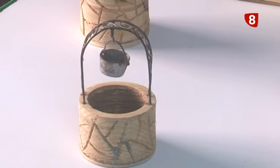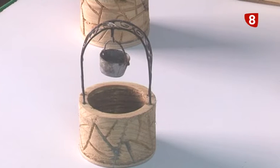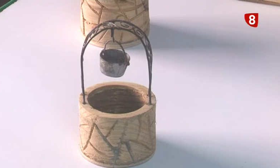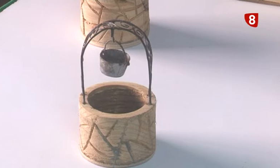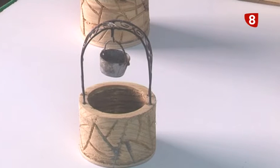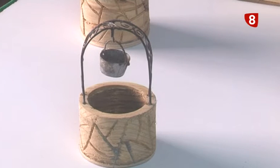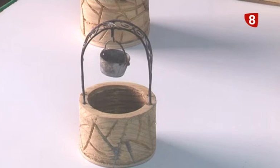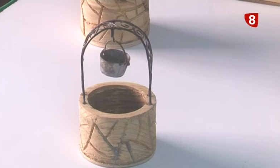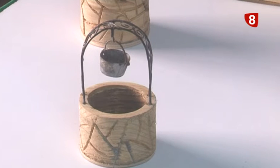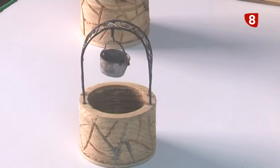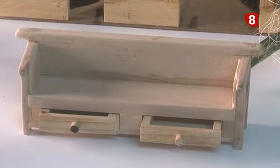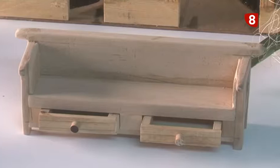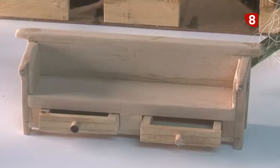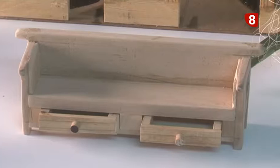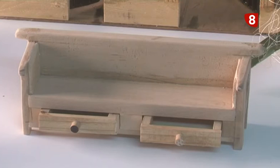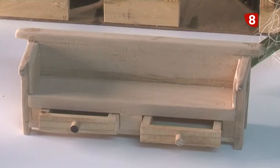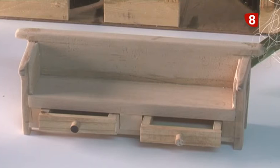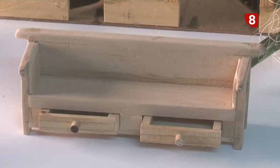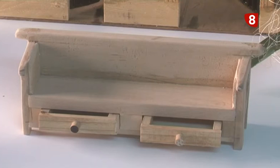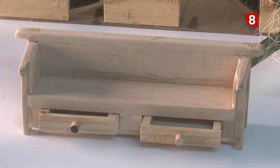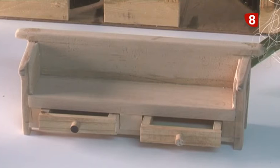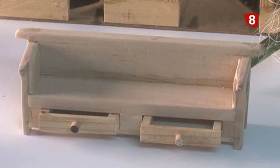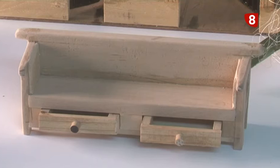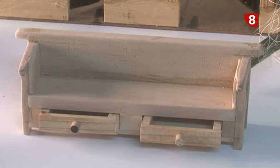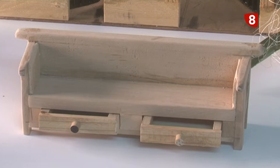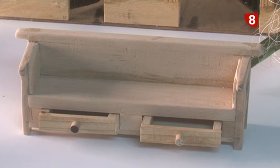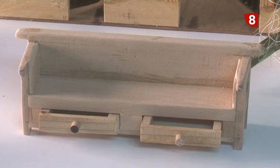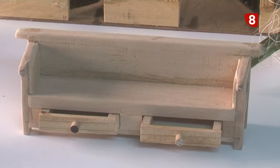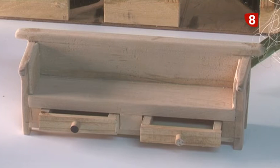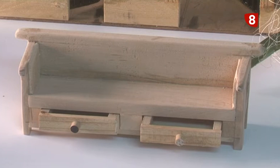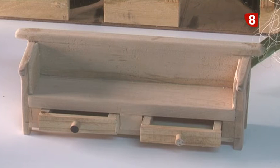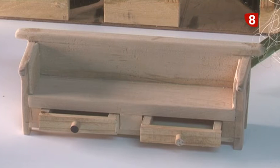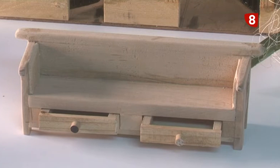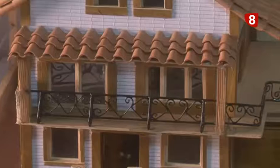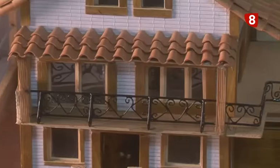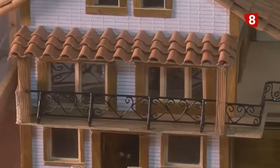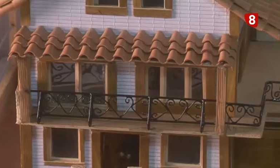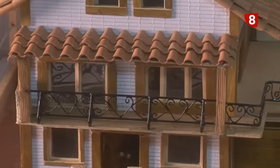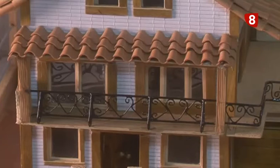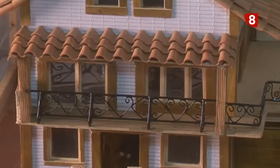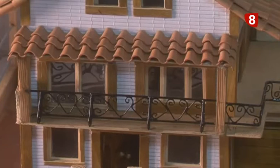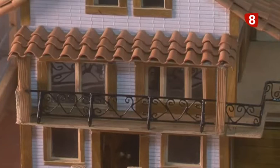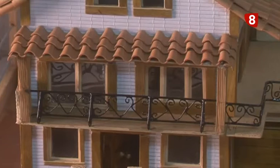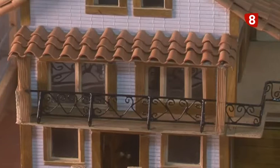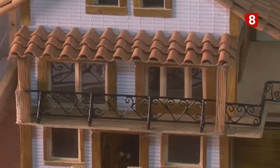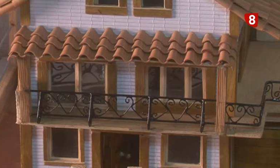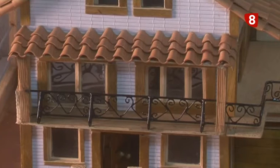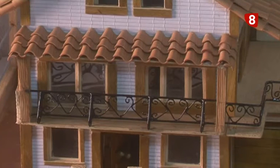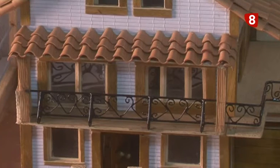un artista sordo-mudo que inaugura el primer ciclo de exposiciones promovido por la Asociación de Personas Sordas de Zamora.